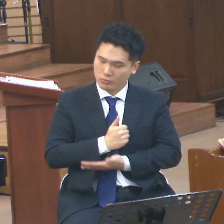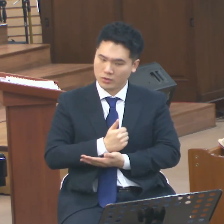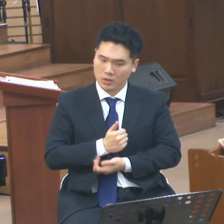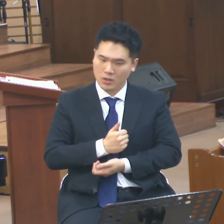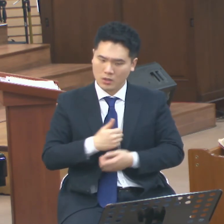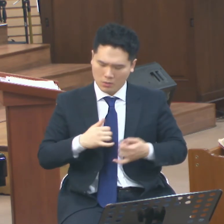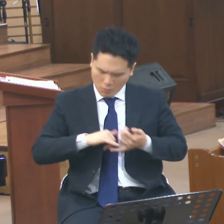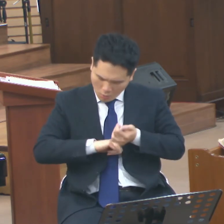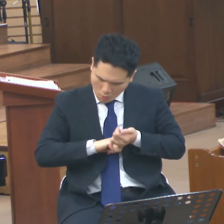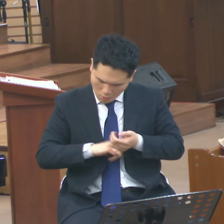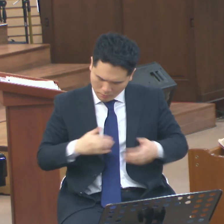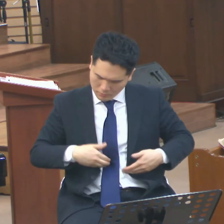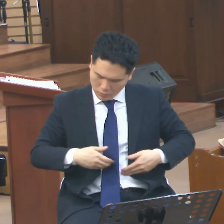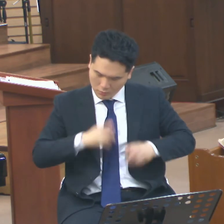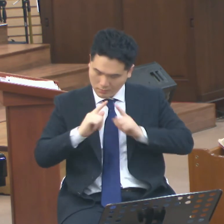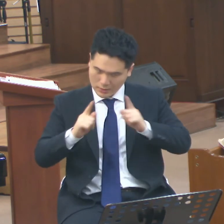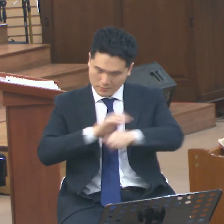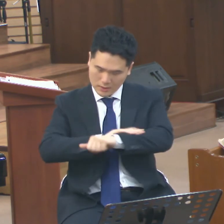거예요.